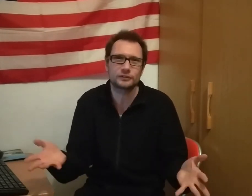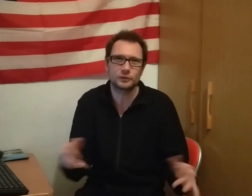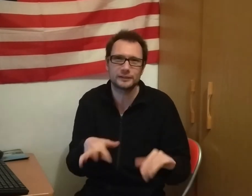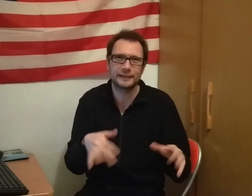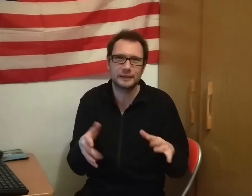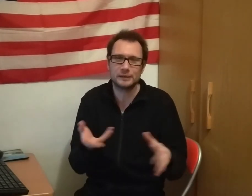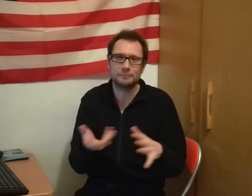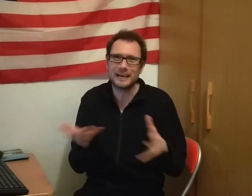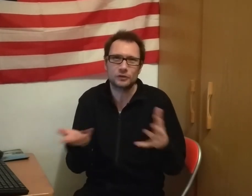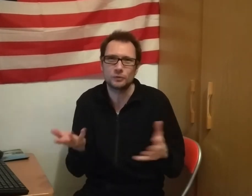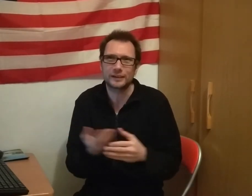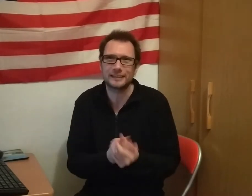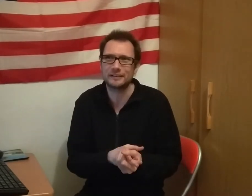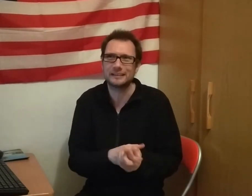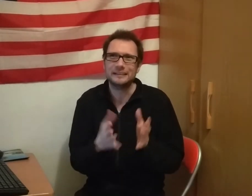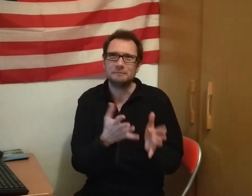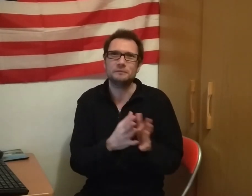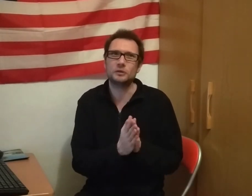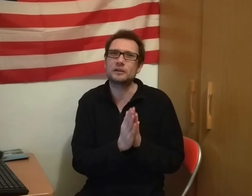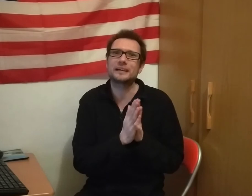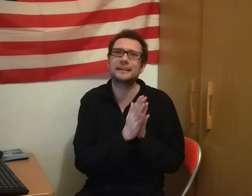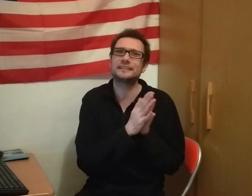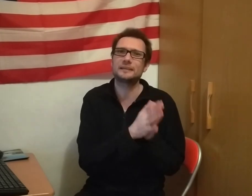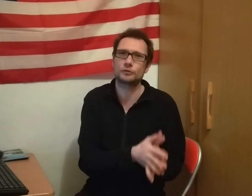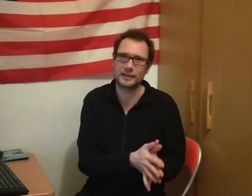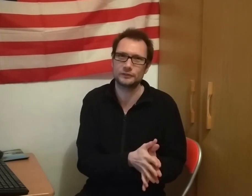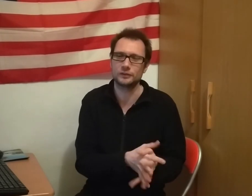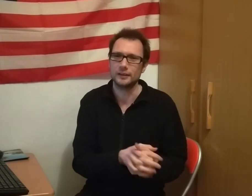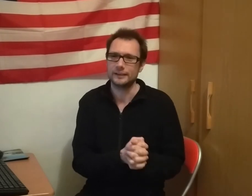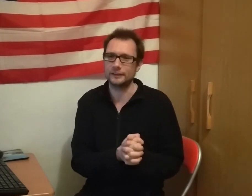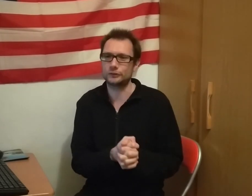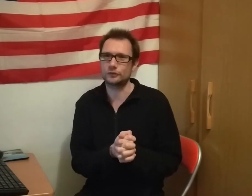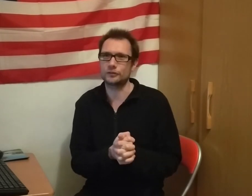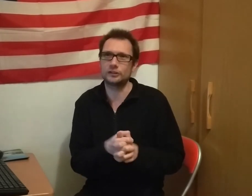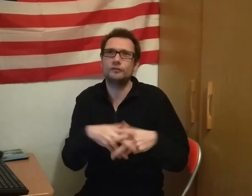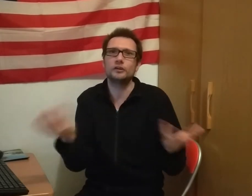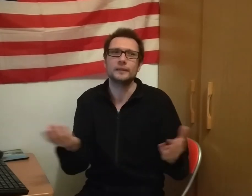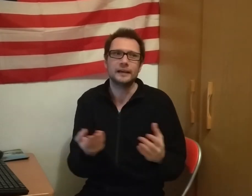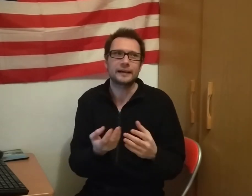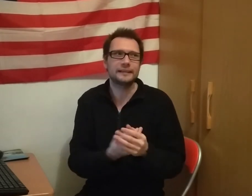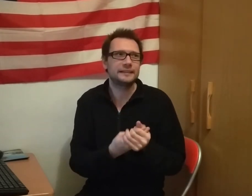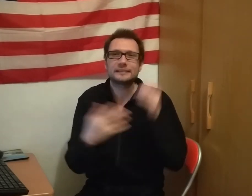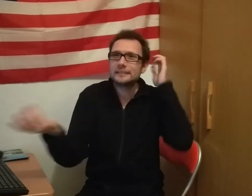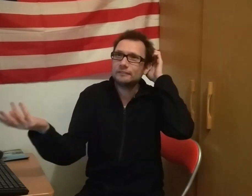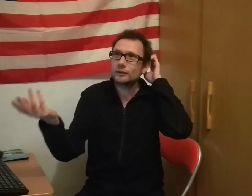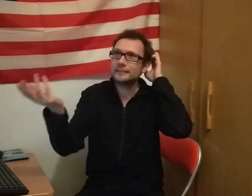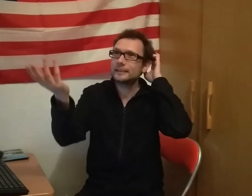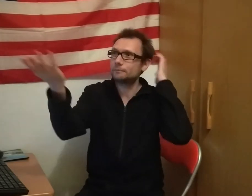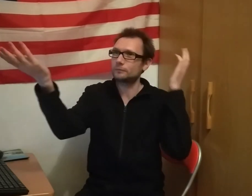esto. El piano como que tal vez no es algo que la gente está buscando. Entonces yo veo gente, sí, veo gente que